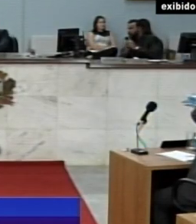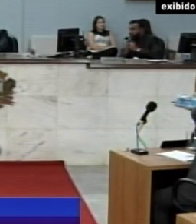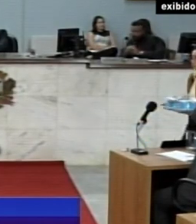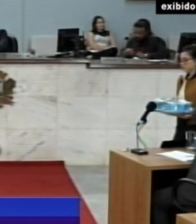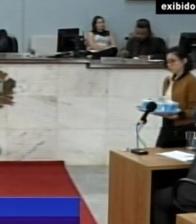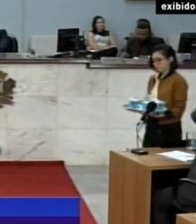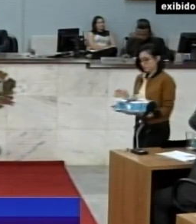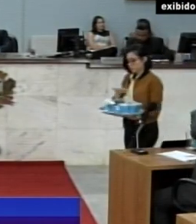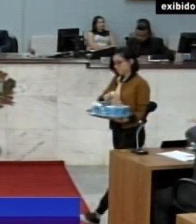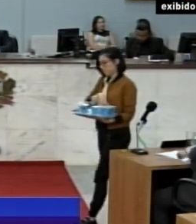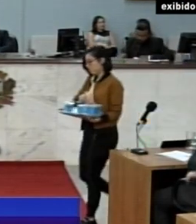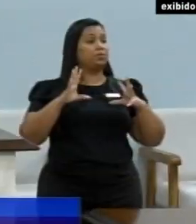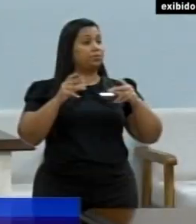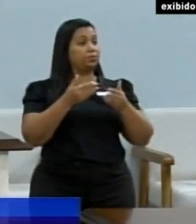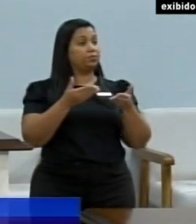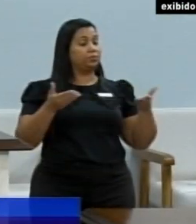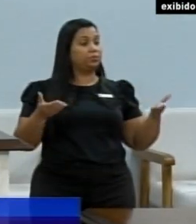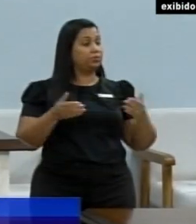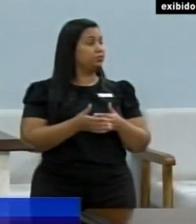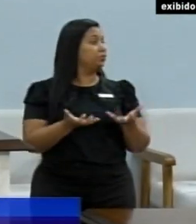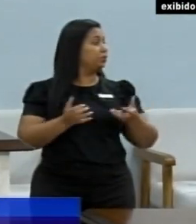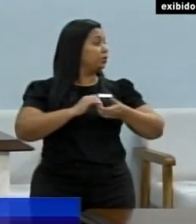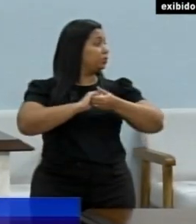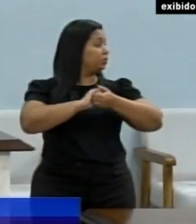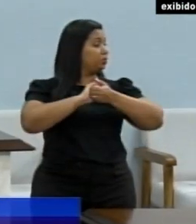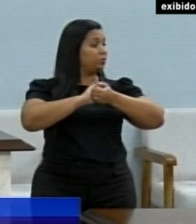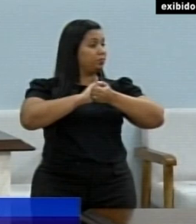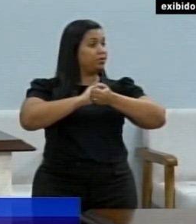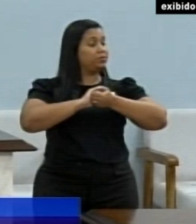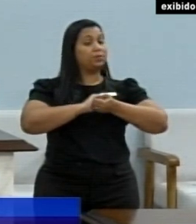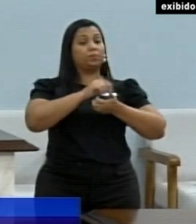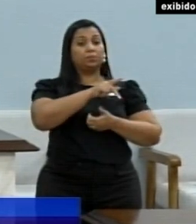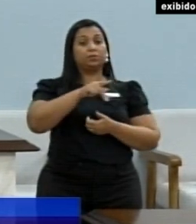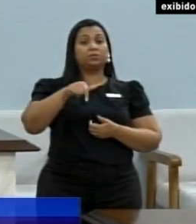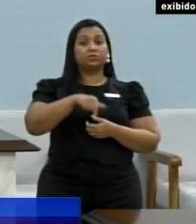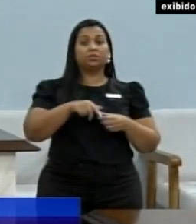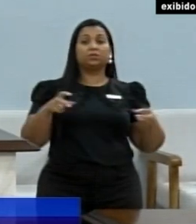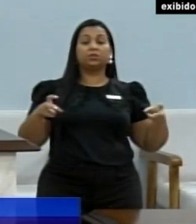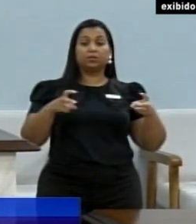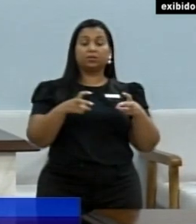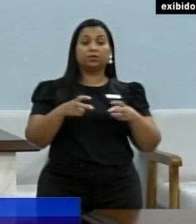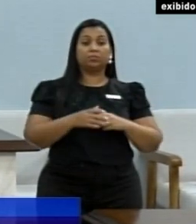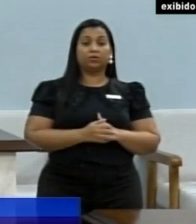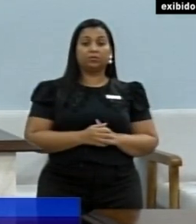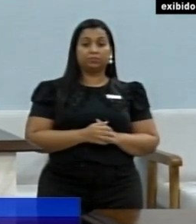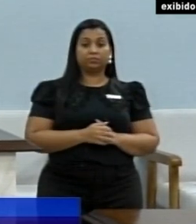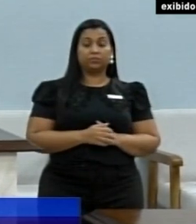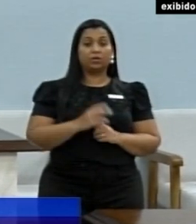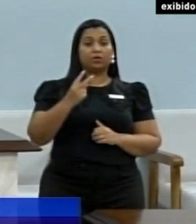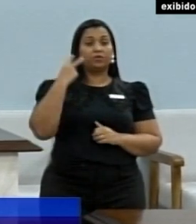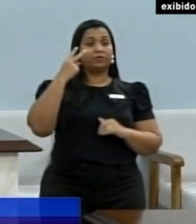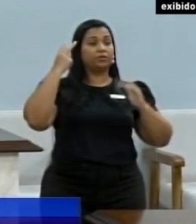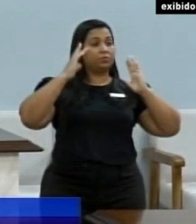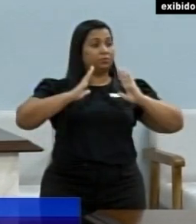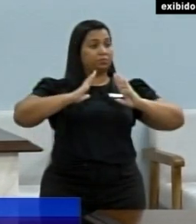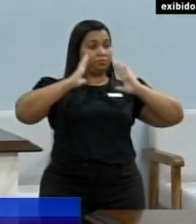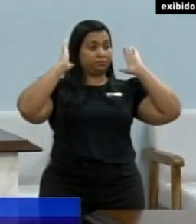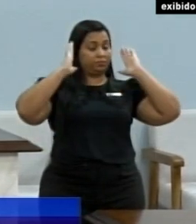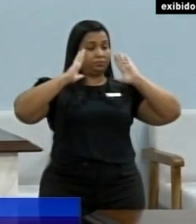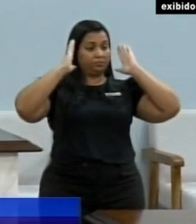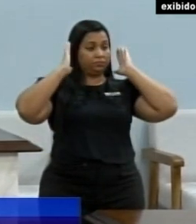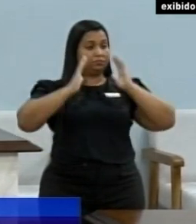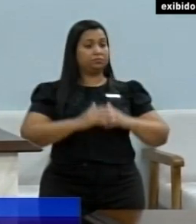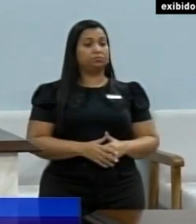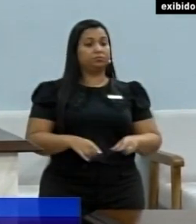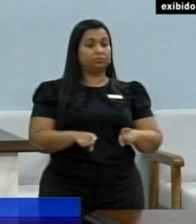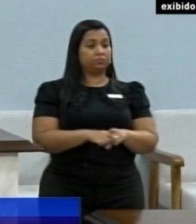Primeiro, boa tarde a todos. Eu quero cumprimentar o presidente da casa, Paulo Paulera. Quero